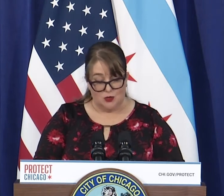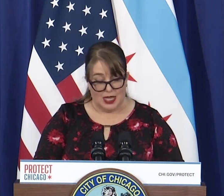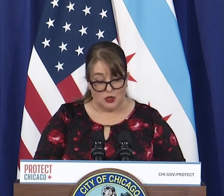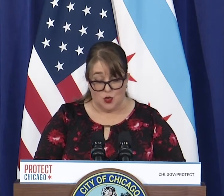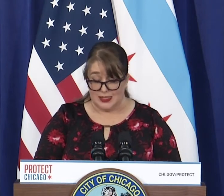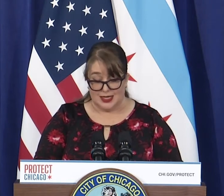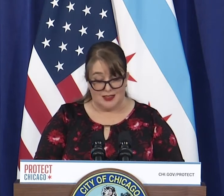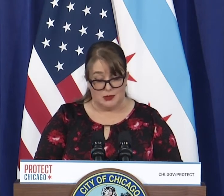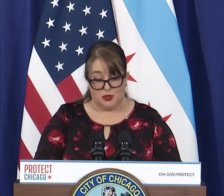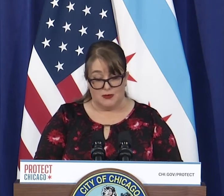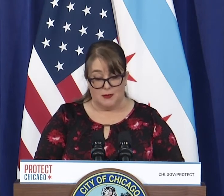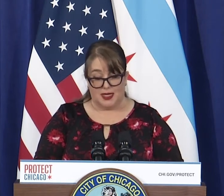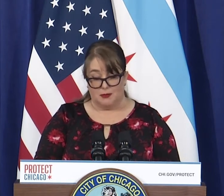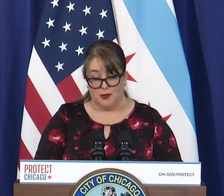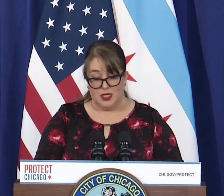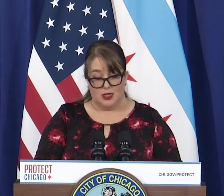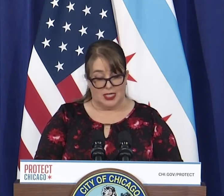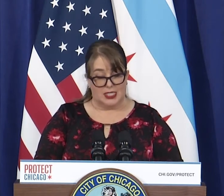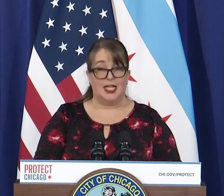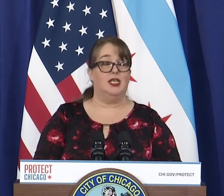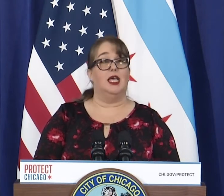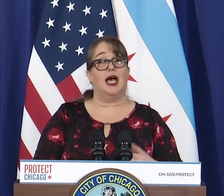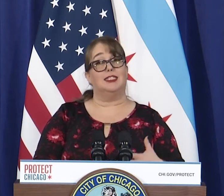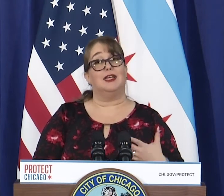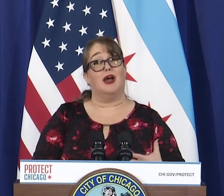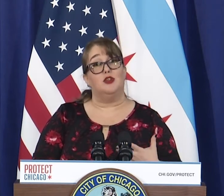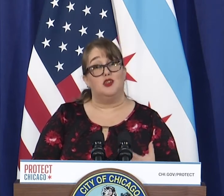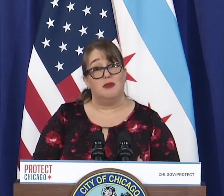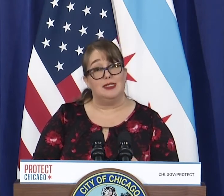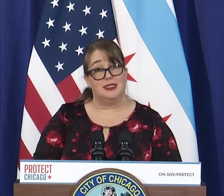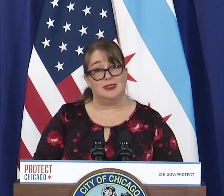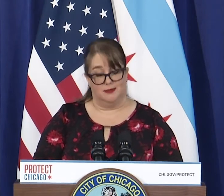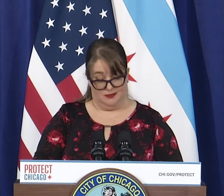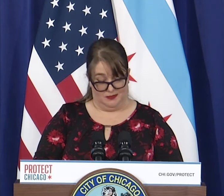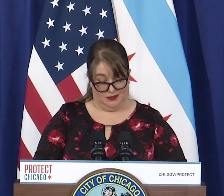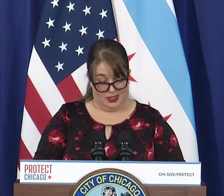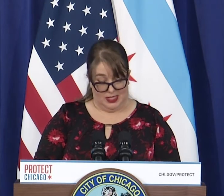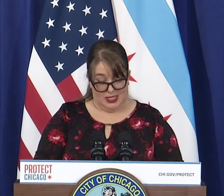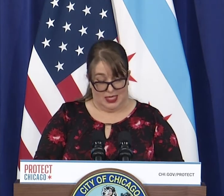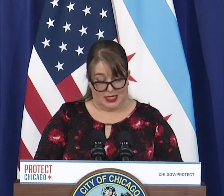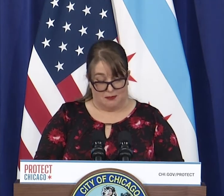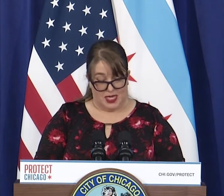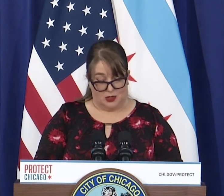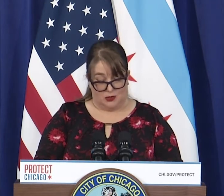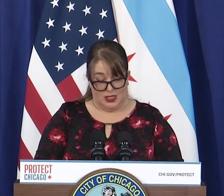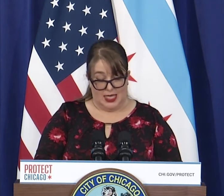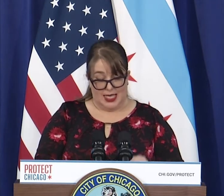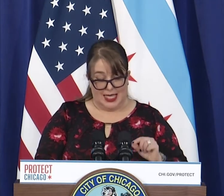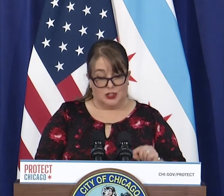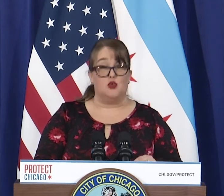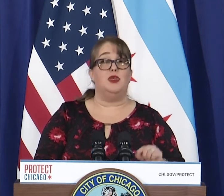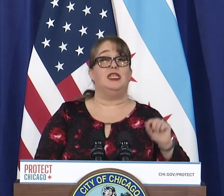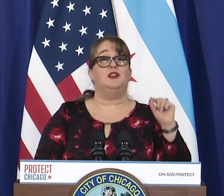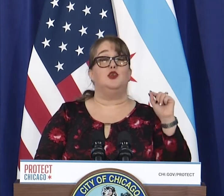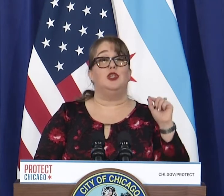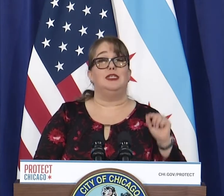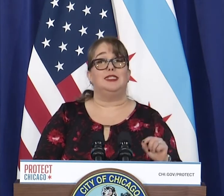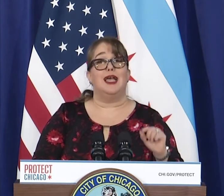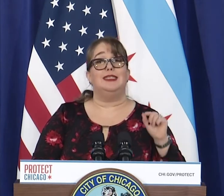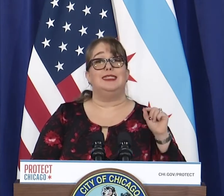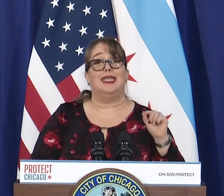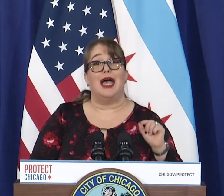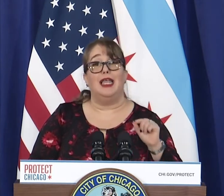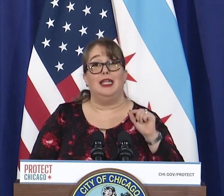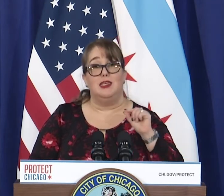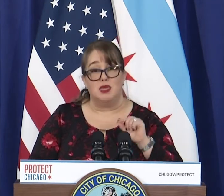la vacuna no estará disponible para el público en general hasta varios meses. Repito, el suministro